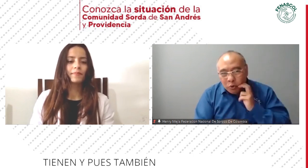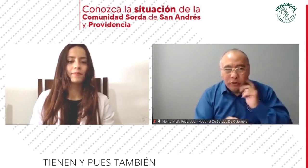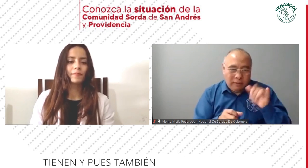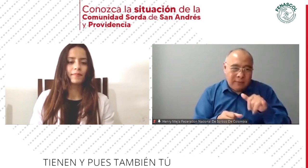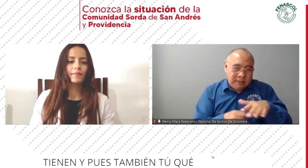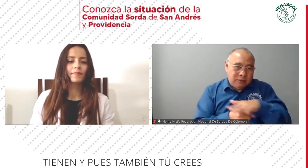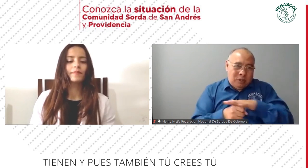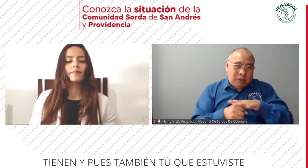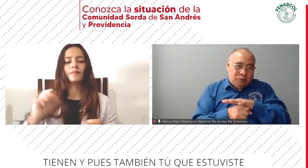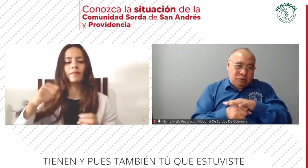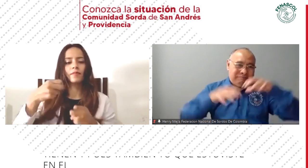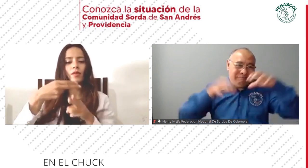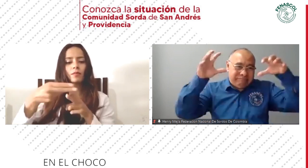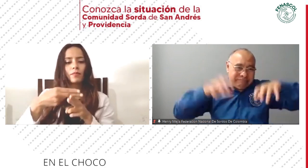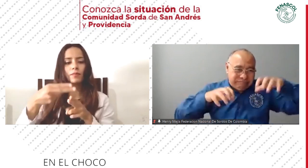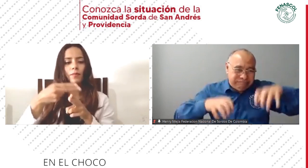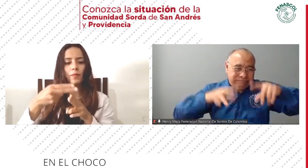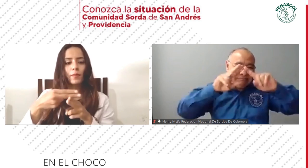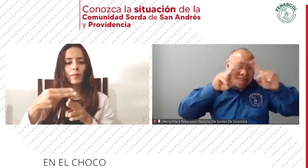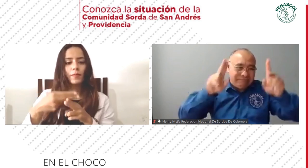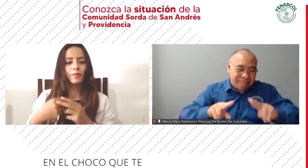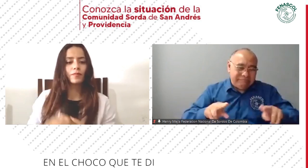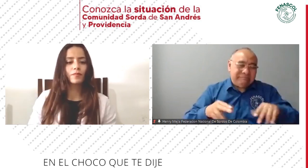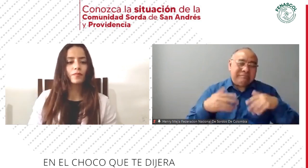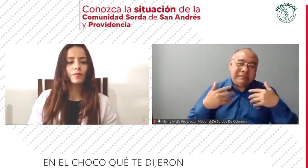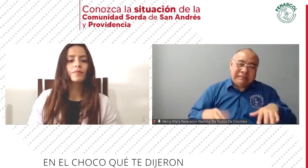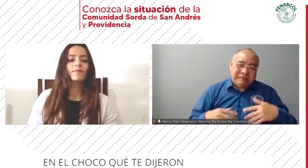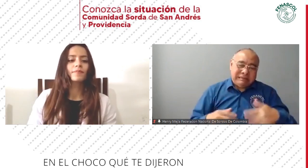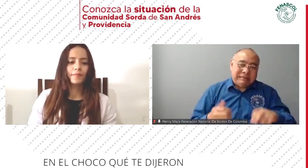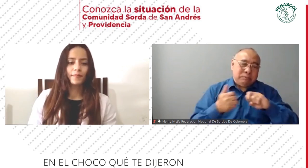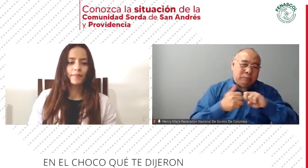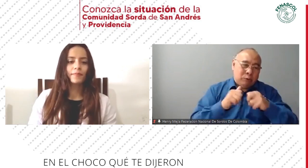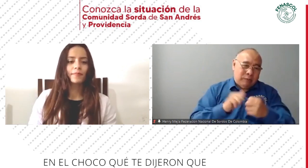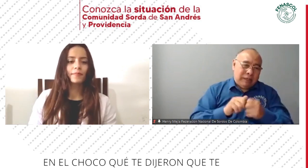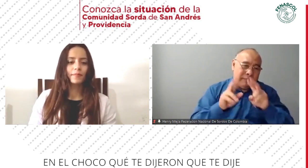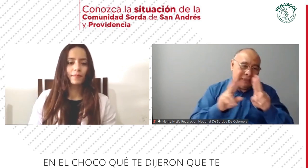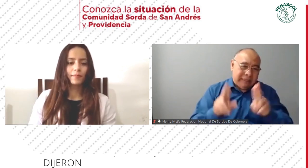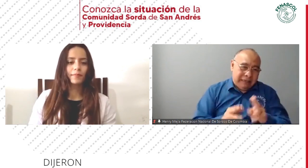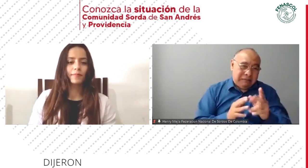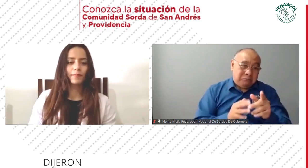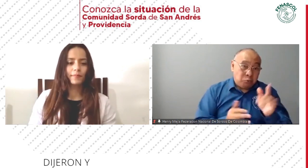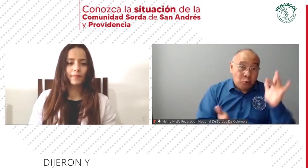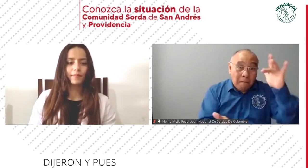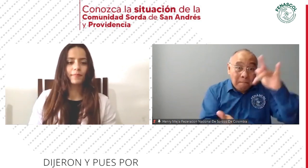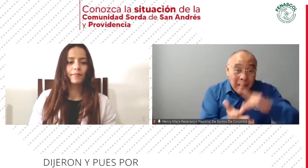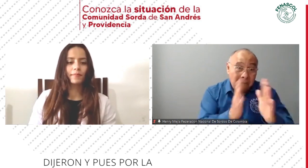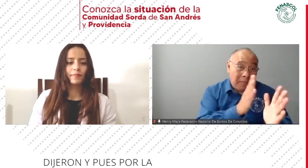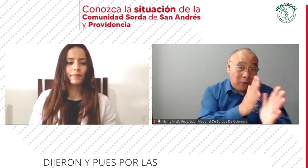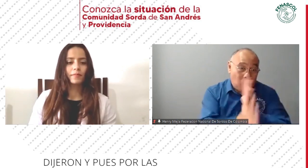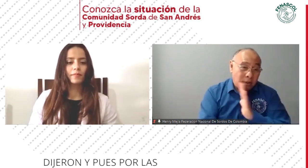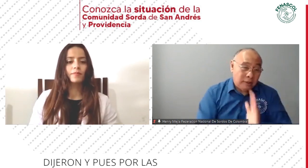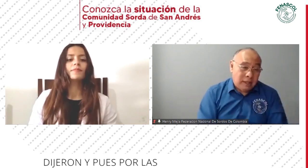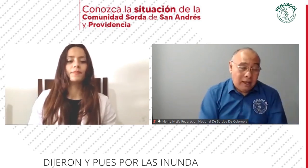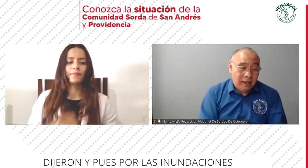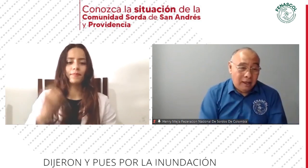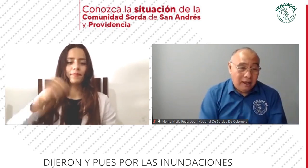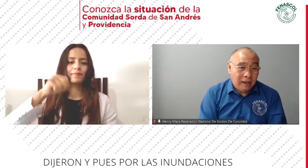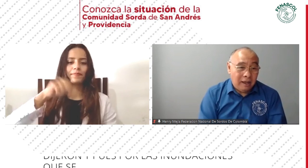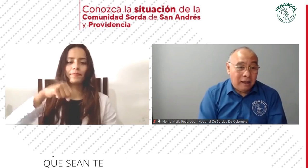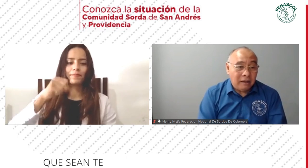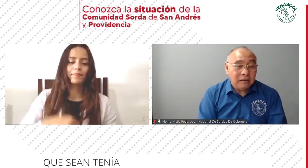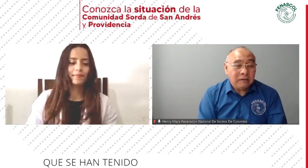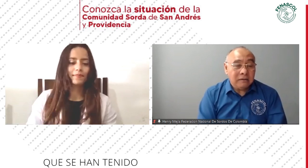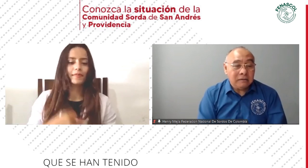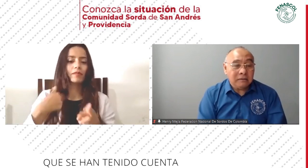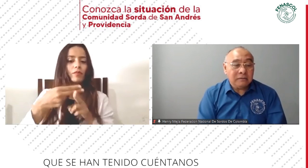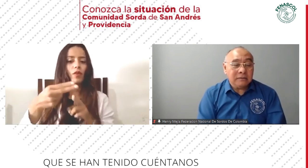tú que estuviste en el txoko en que te dijeron que te dijeron y pues por las inundaciones que se